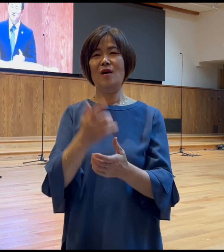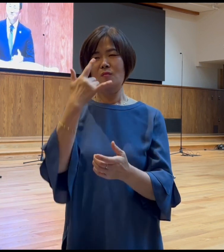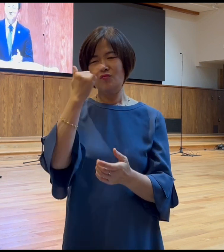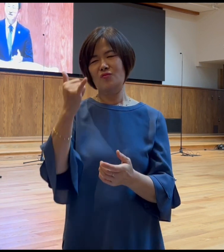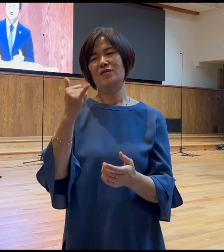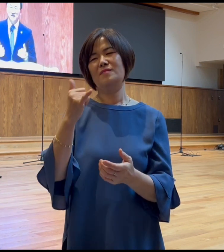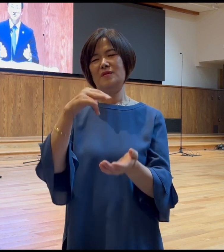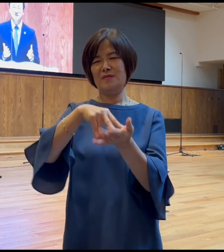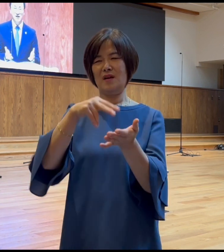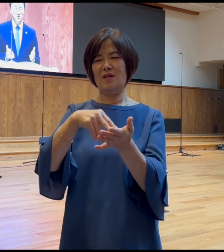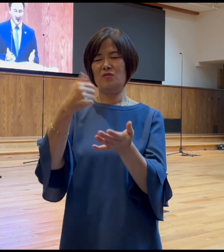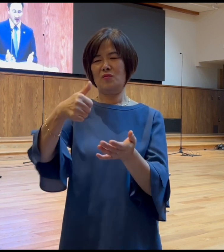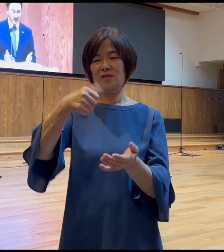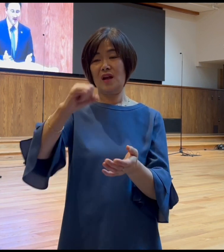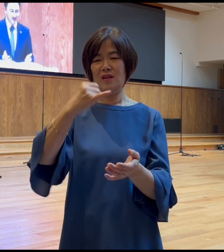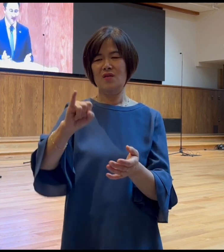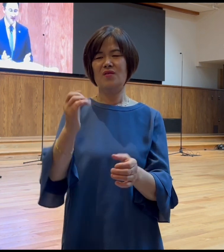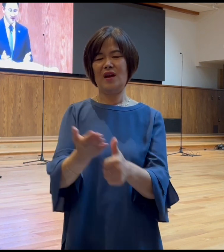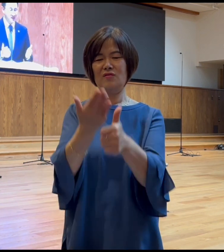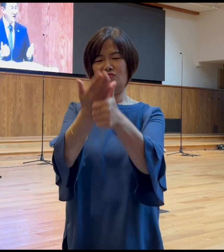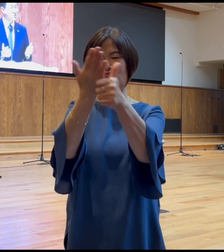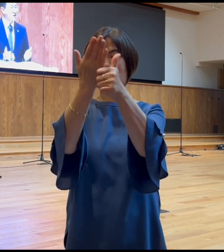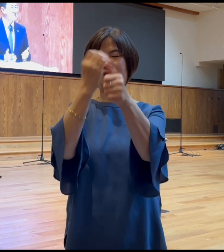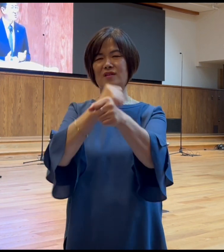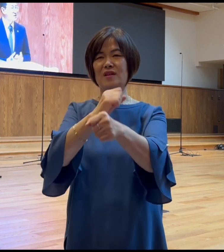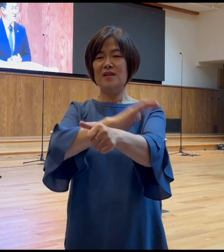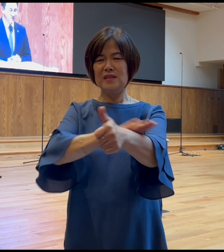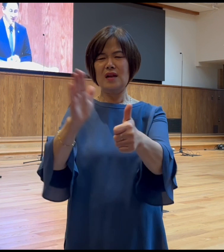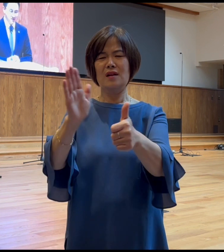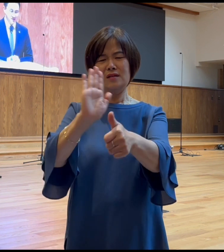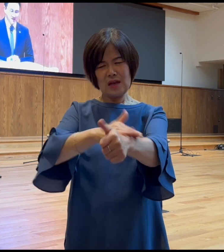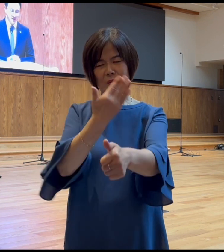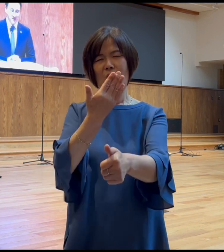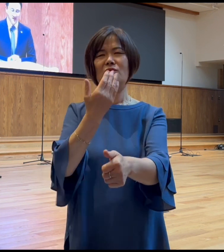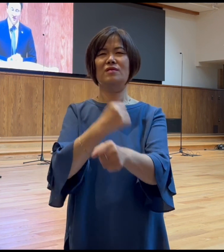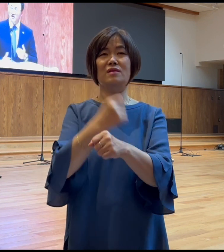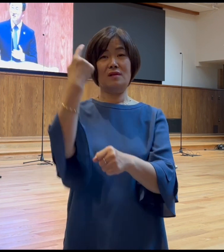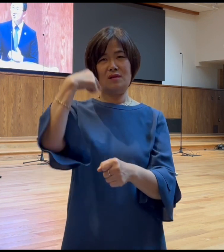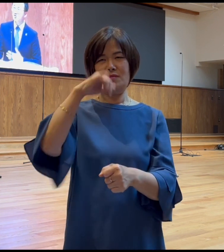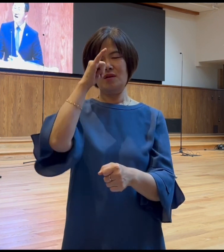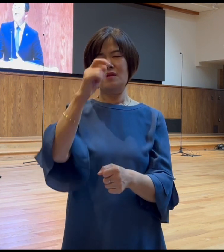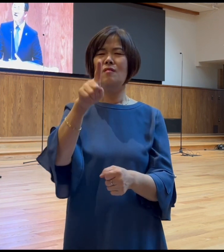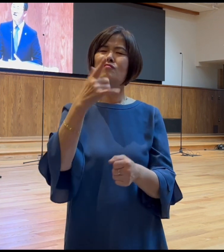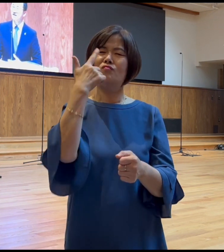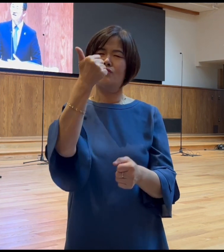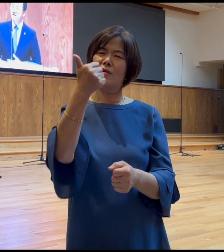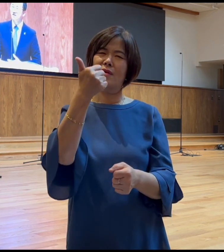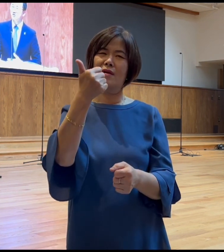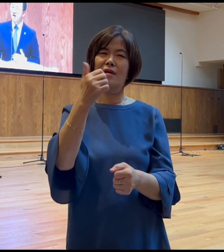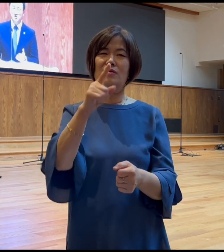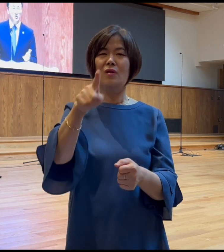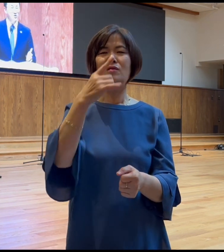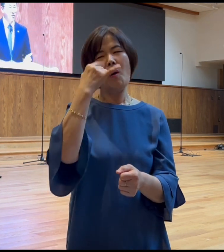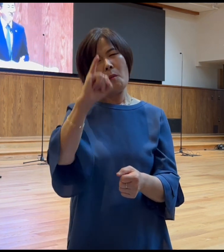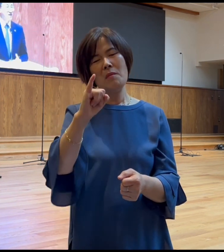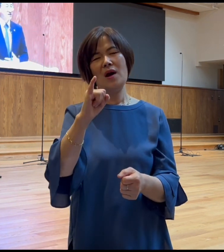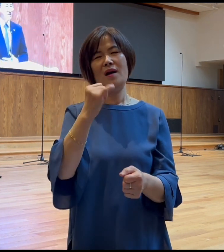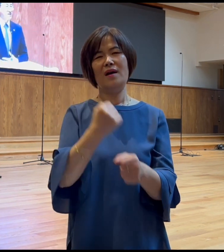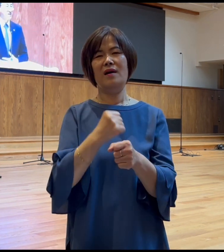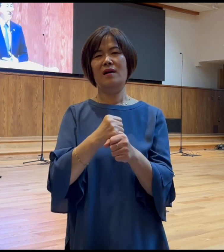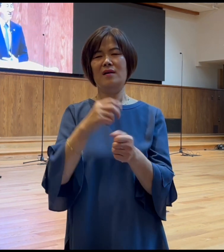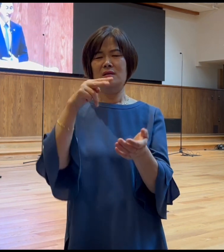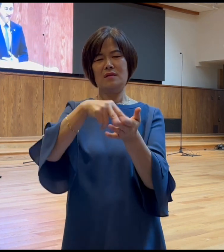부모로 자녀를 양육하다가 잘 양육하지 못한다고 느껴질 때, 너가 그러고도 아빠야, 너가 그러고도